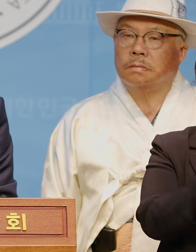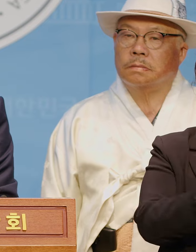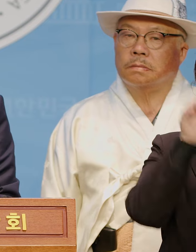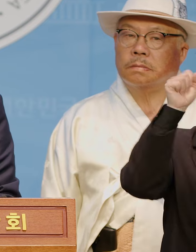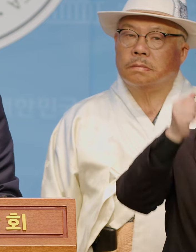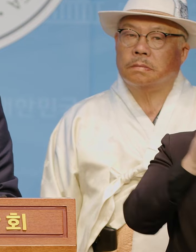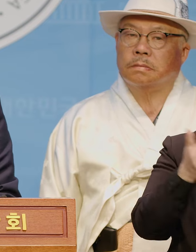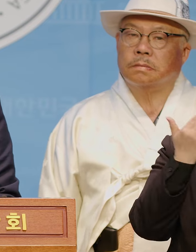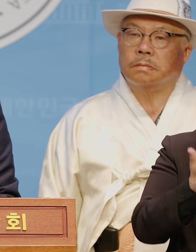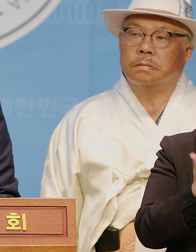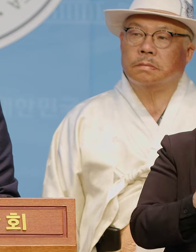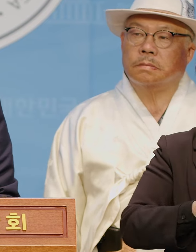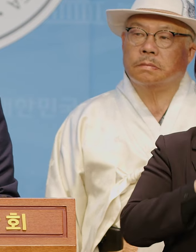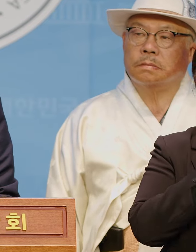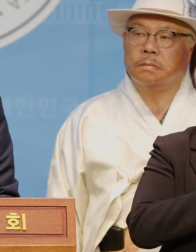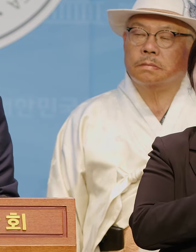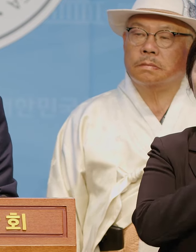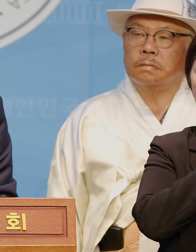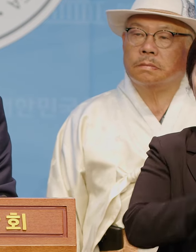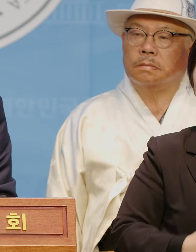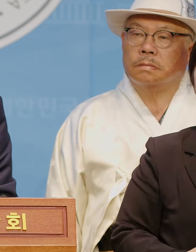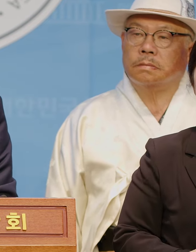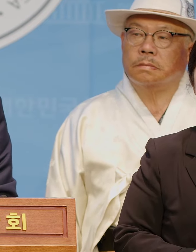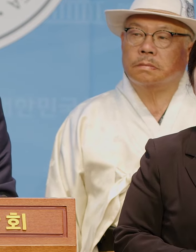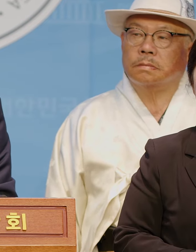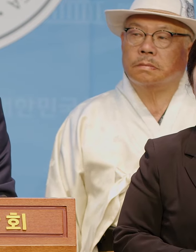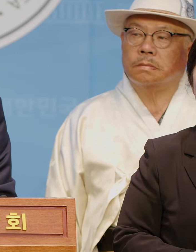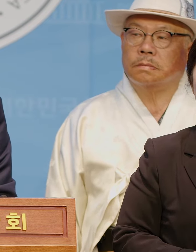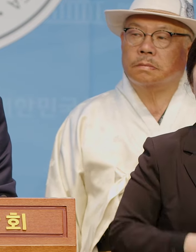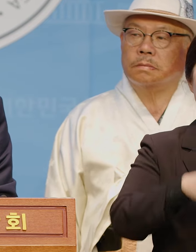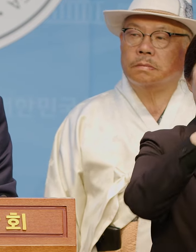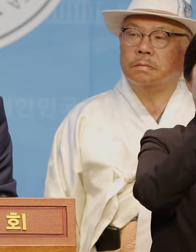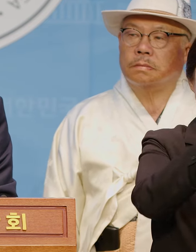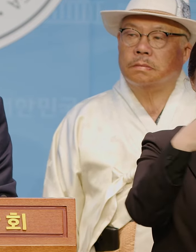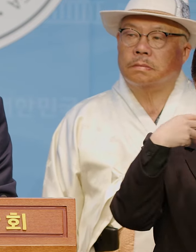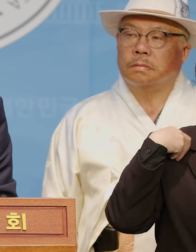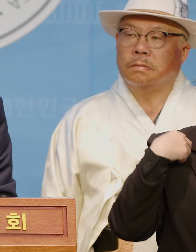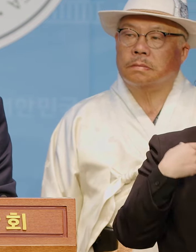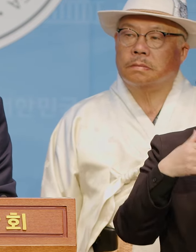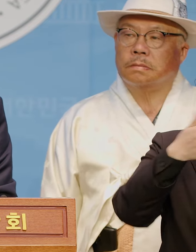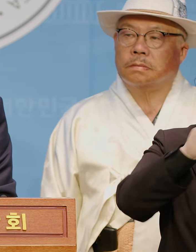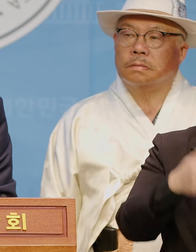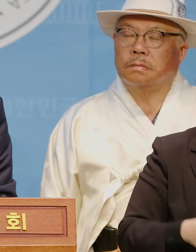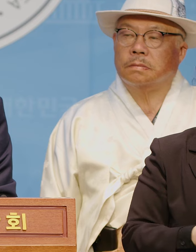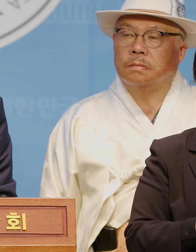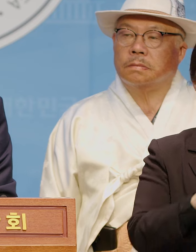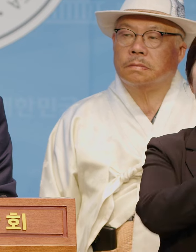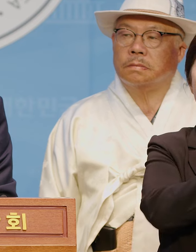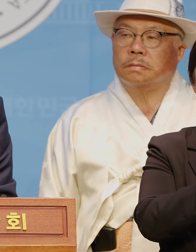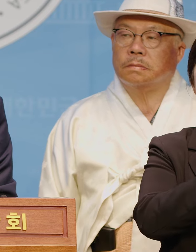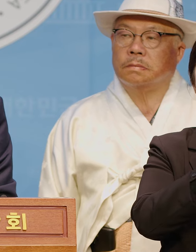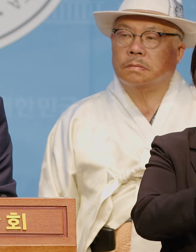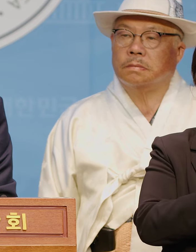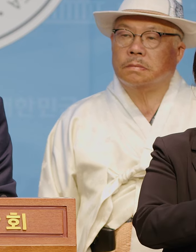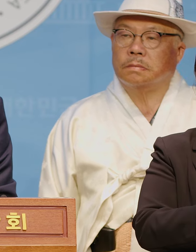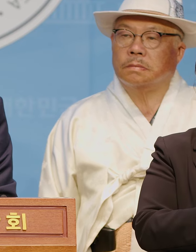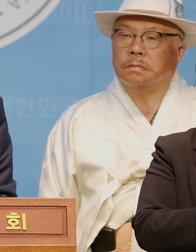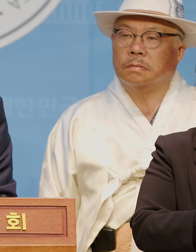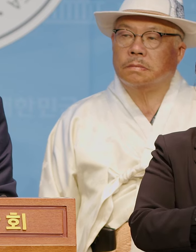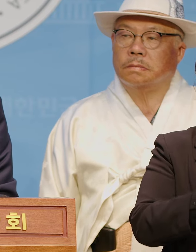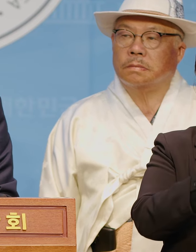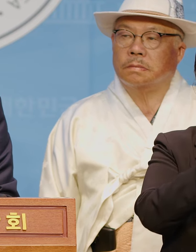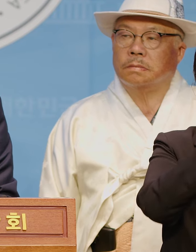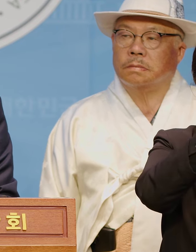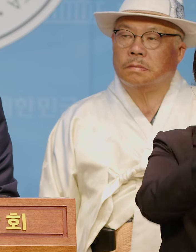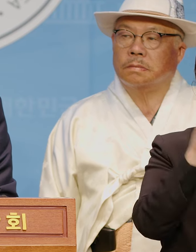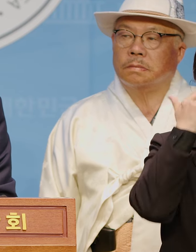부탁도 했다는 주장을 하기도 했습니다 윤석 정권과 정 목사의 대해서 전목사의 주장만